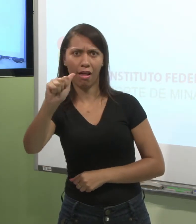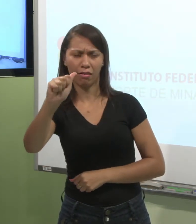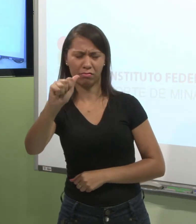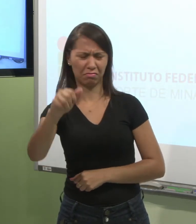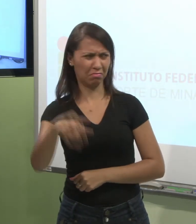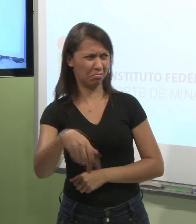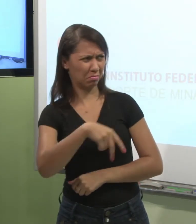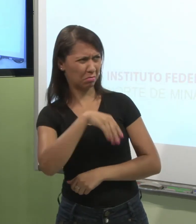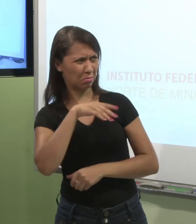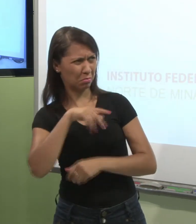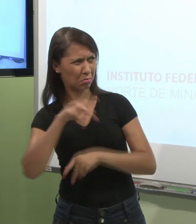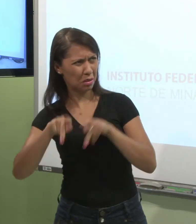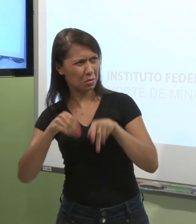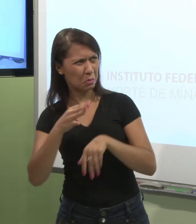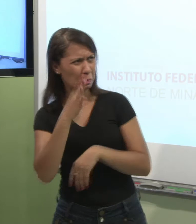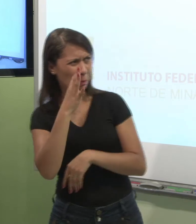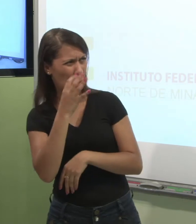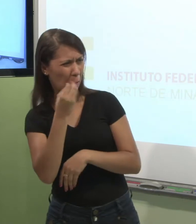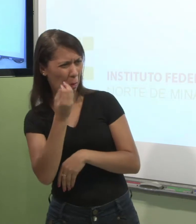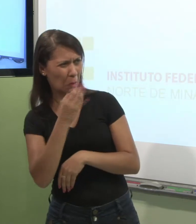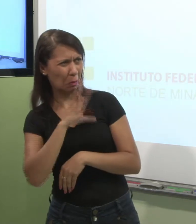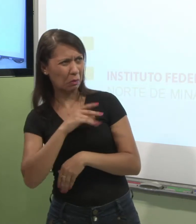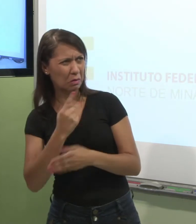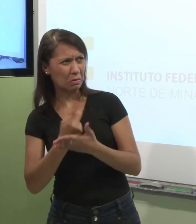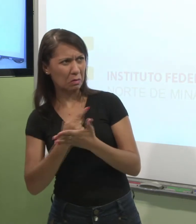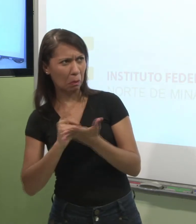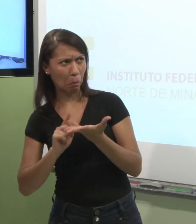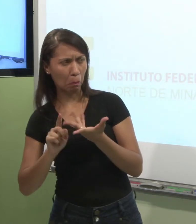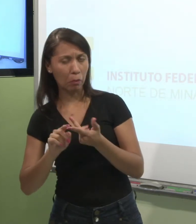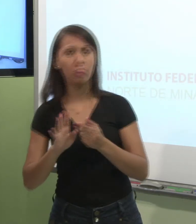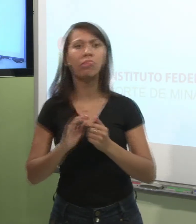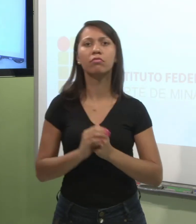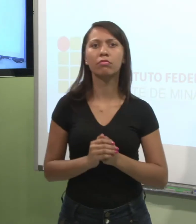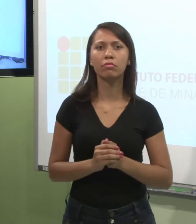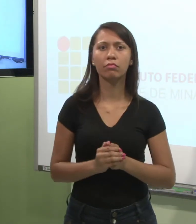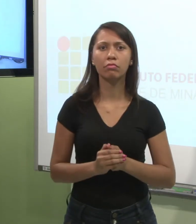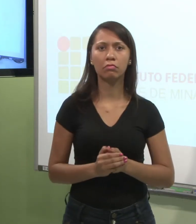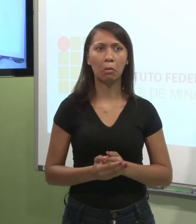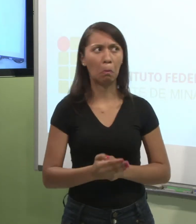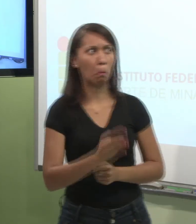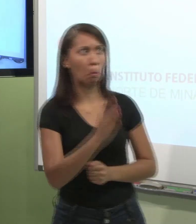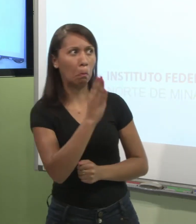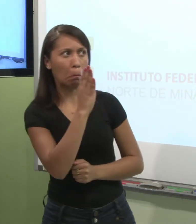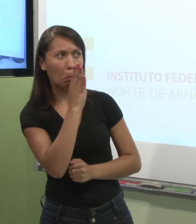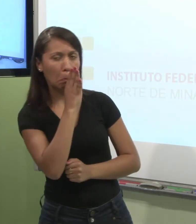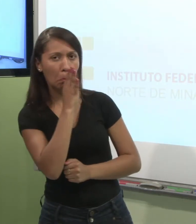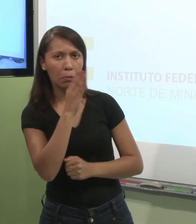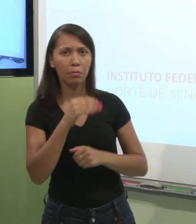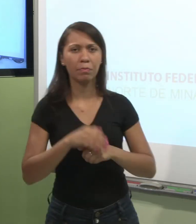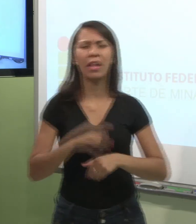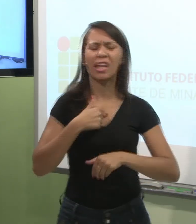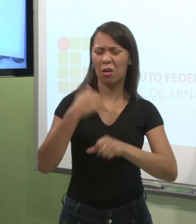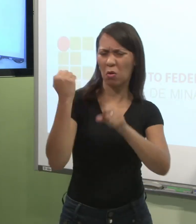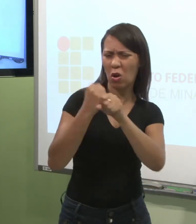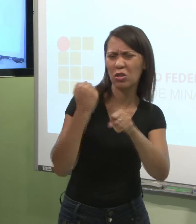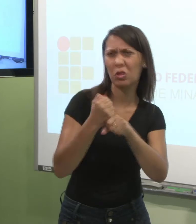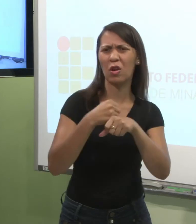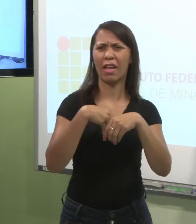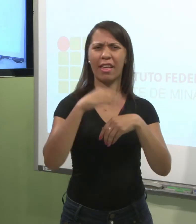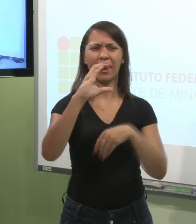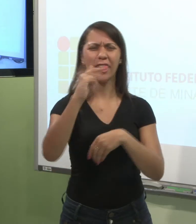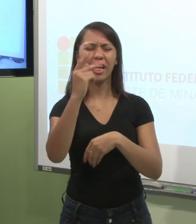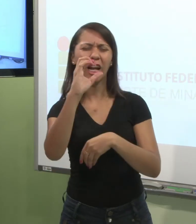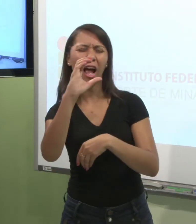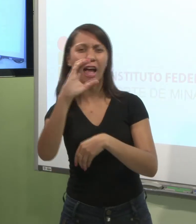candidato. Eu também vou construir as igrejas, as creches. O silêncio fica ainda mais constrangedor.